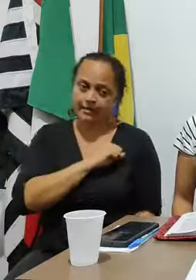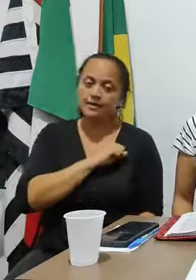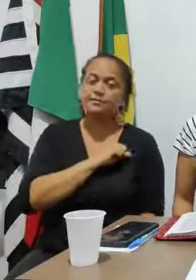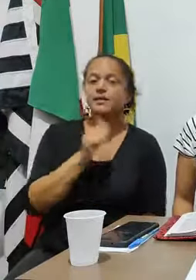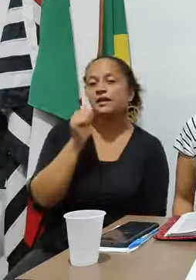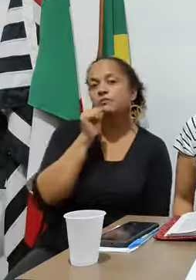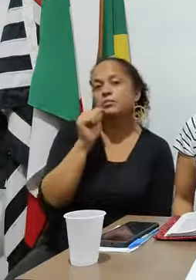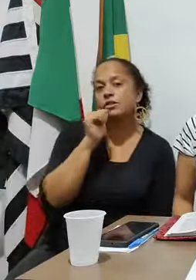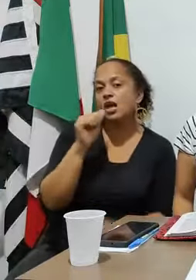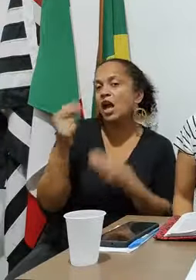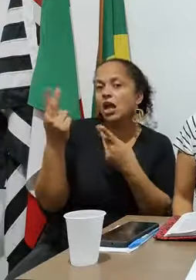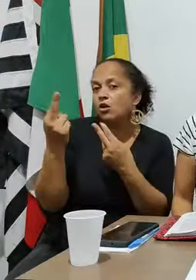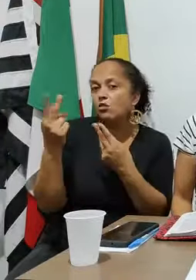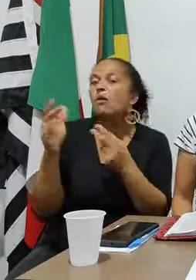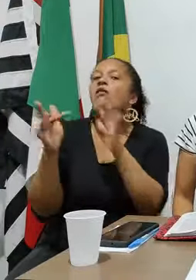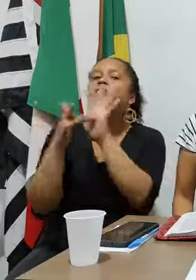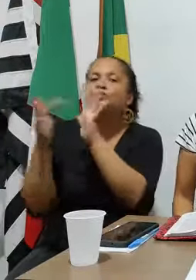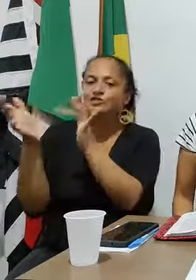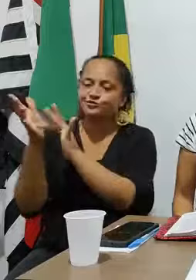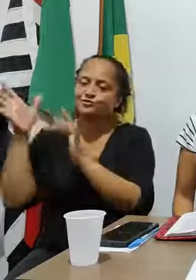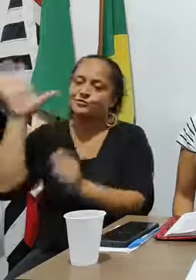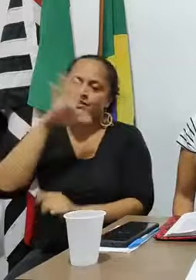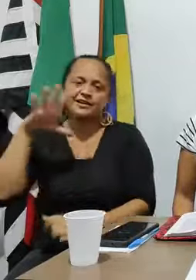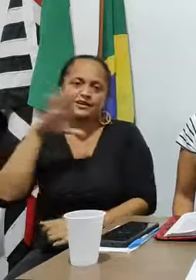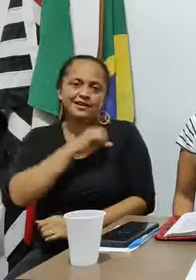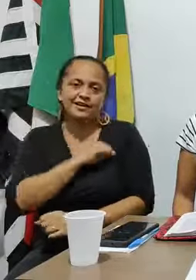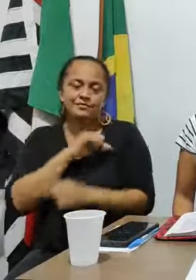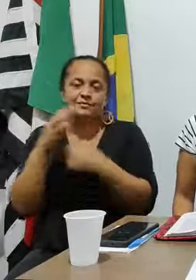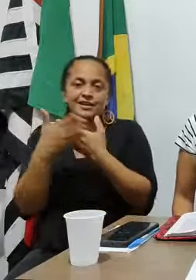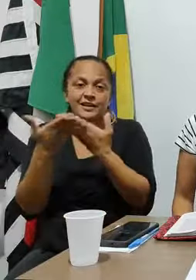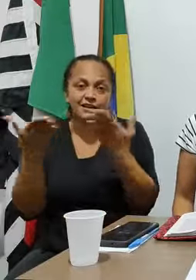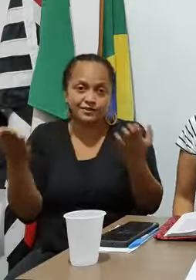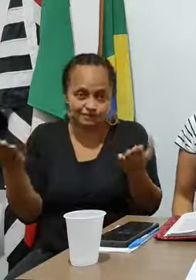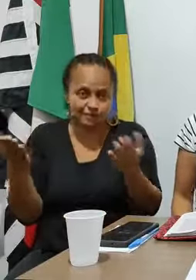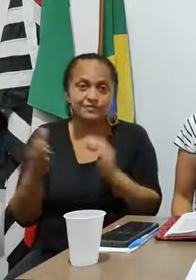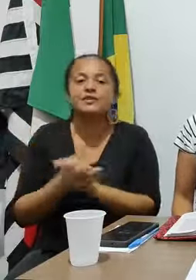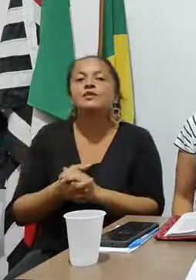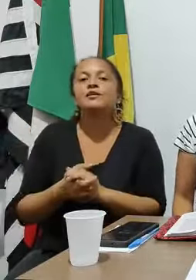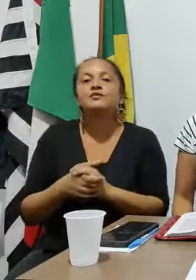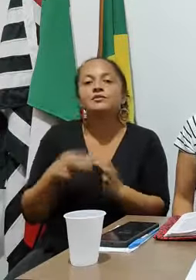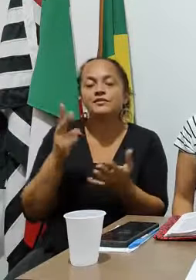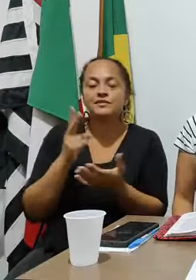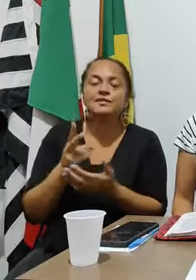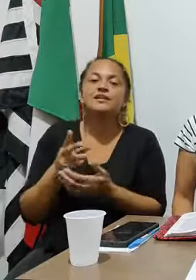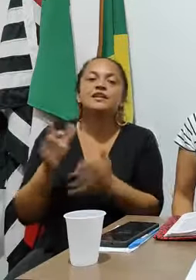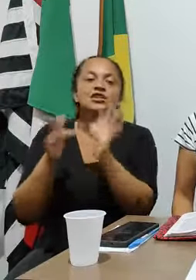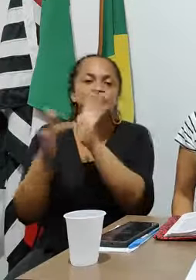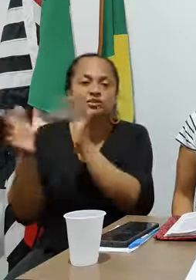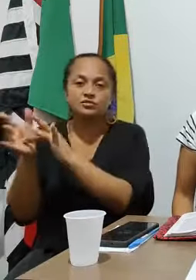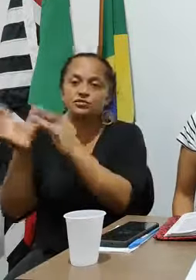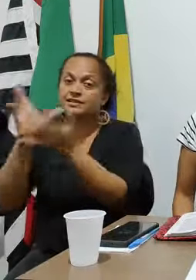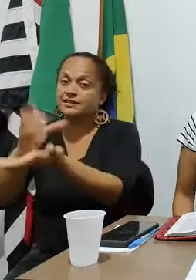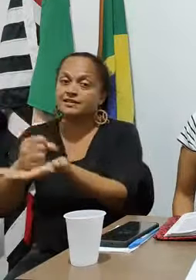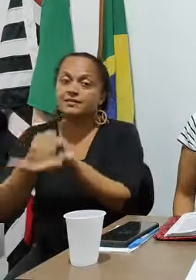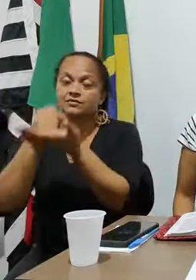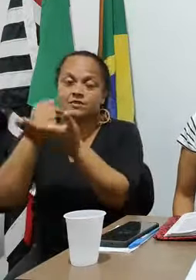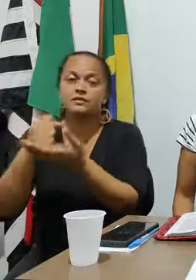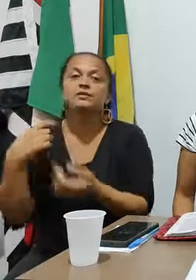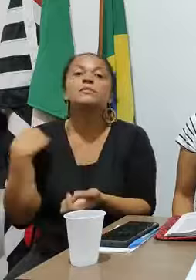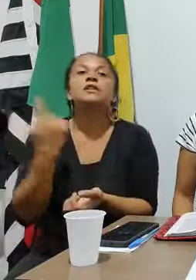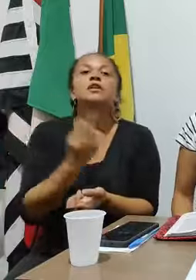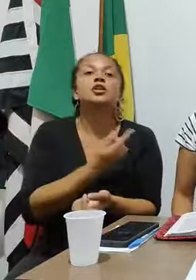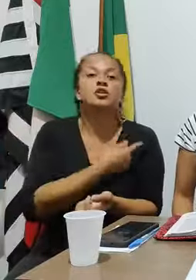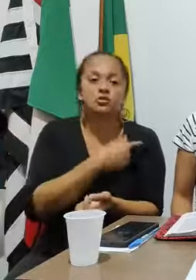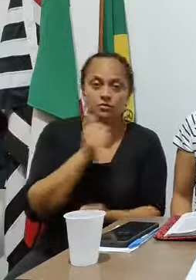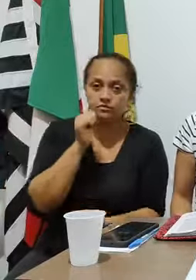Cristo amou a igreja e a si mesmo se entregou por ela, para que a